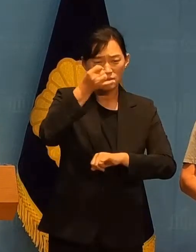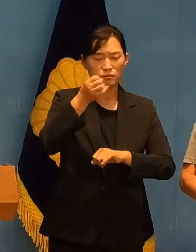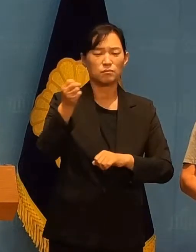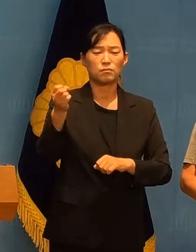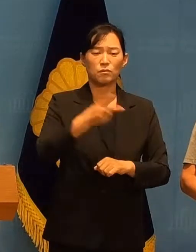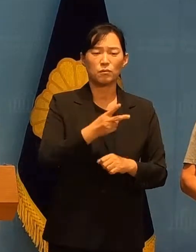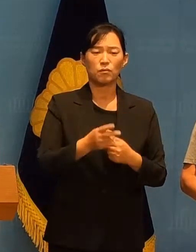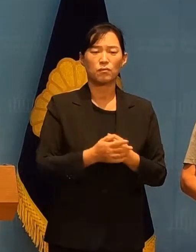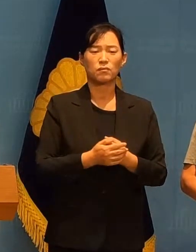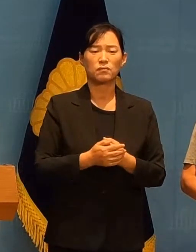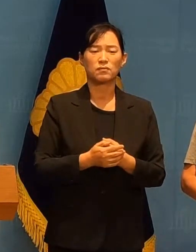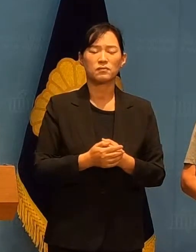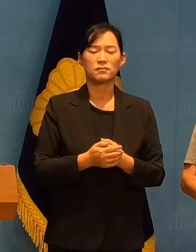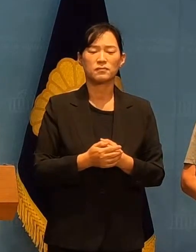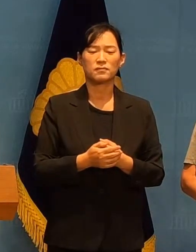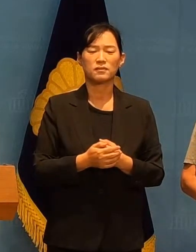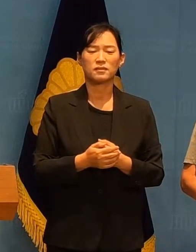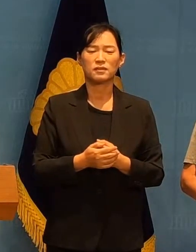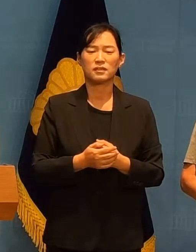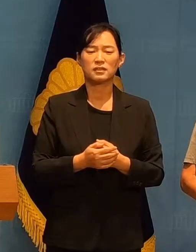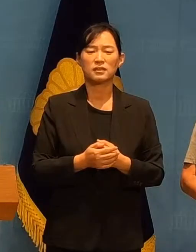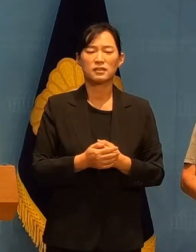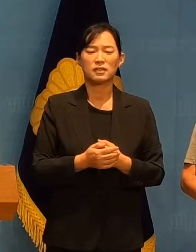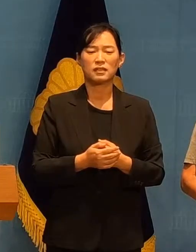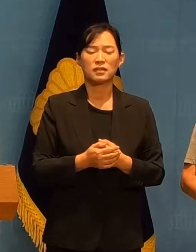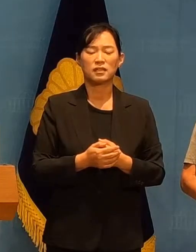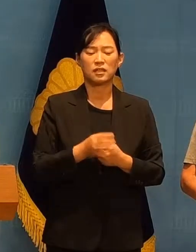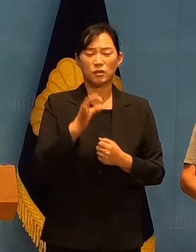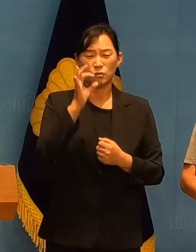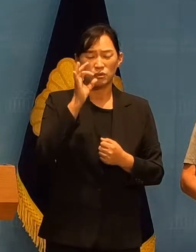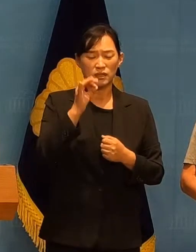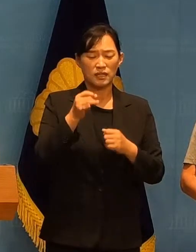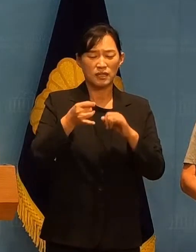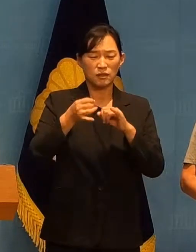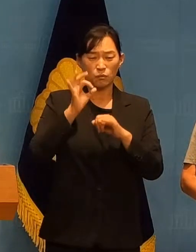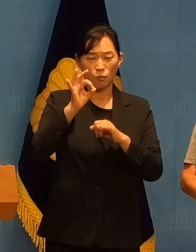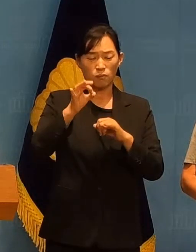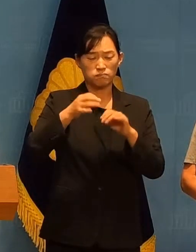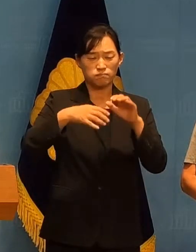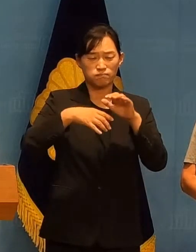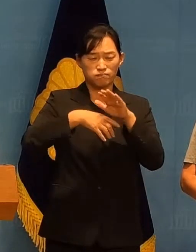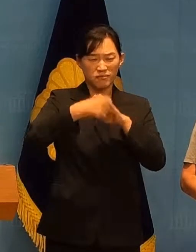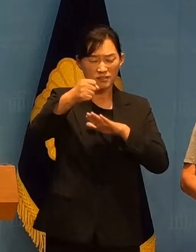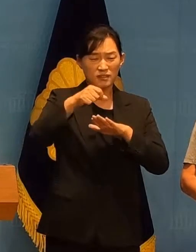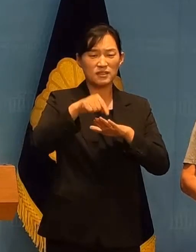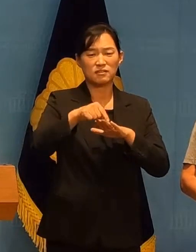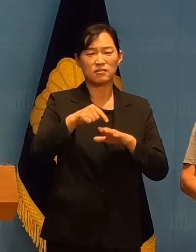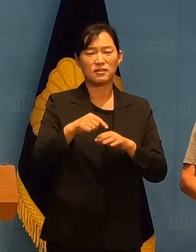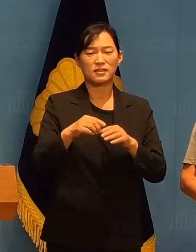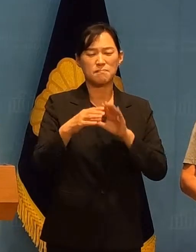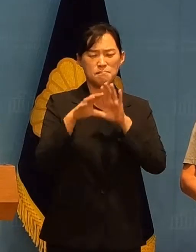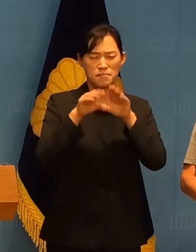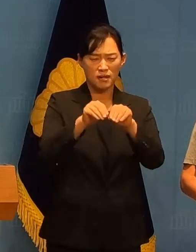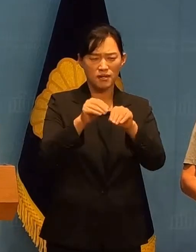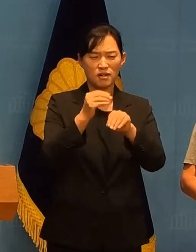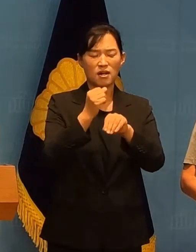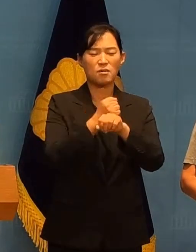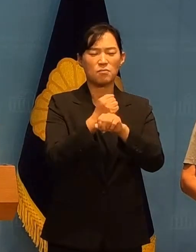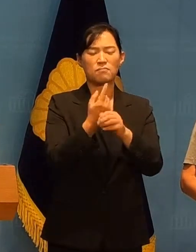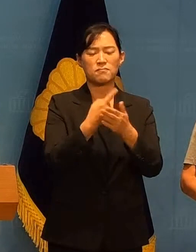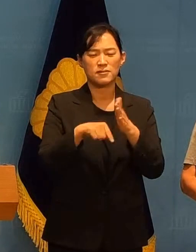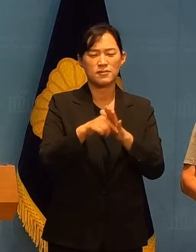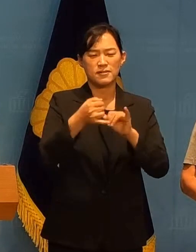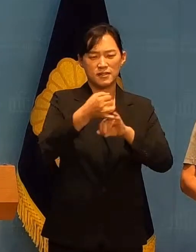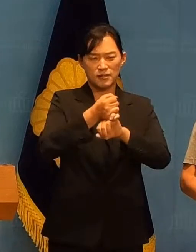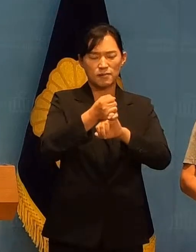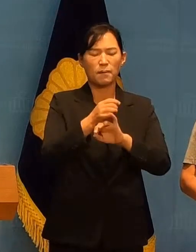일명 똥떼기라고 하는 임금 중간 착취 구조만큼은 반드시 건절하겠다고 약속한 바가